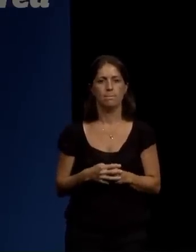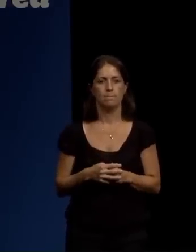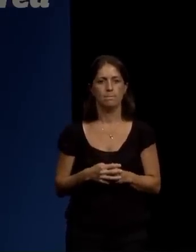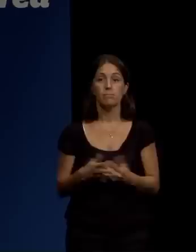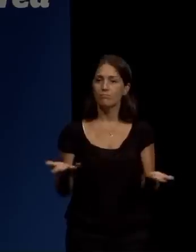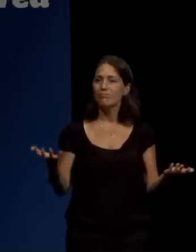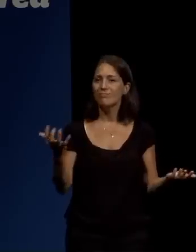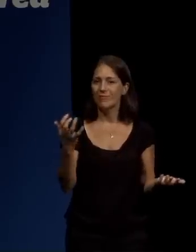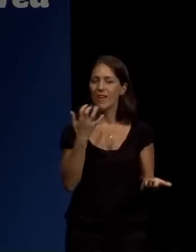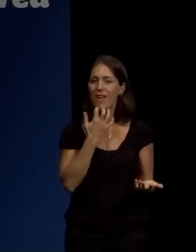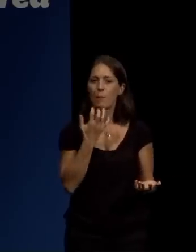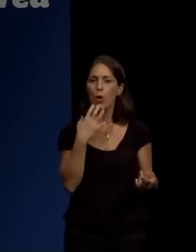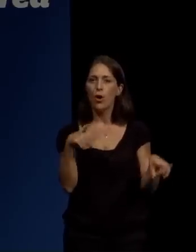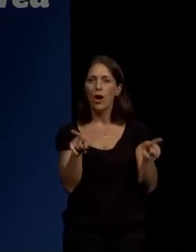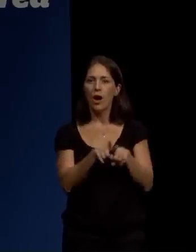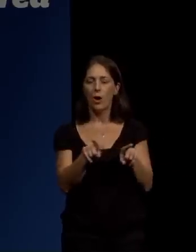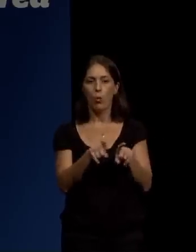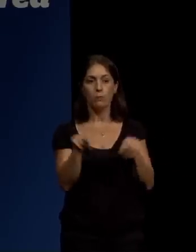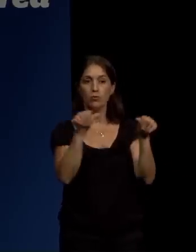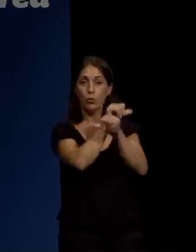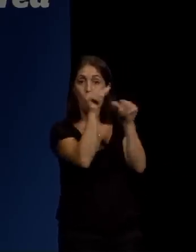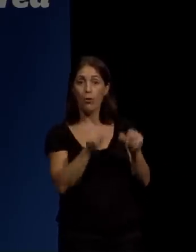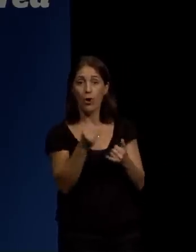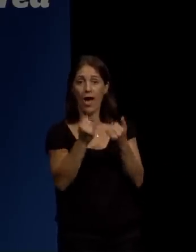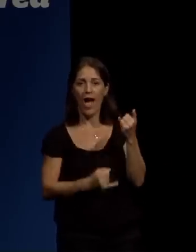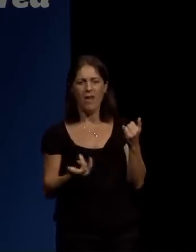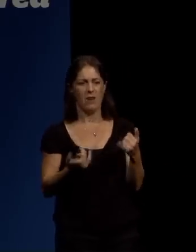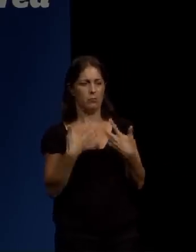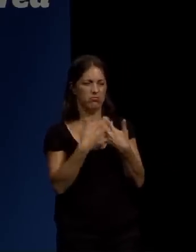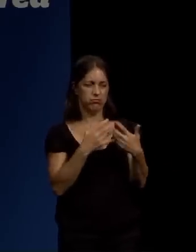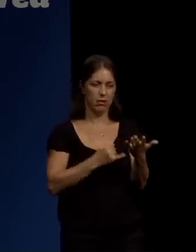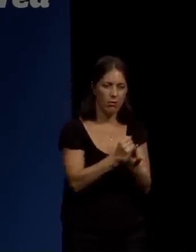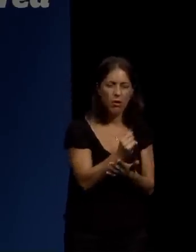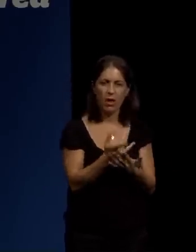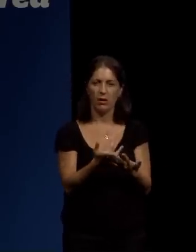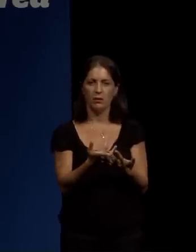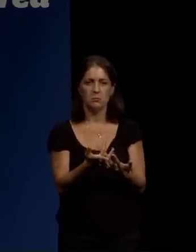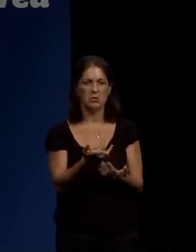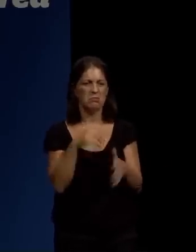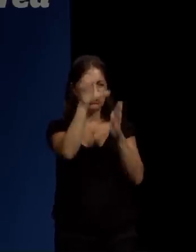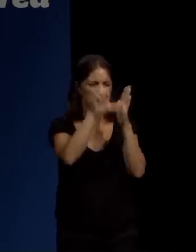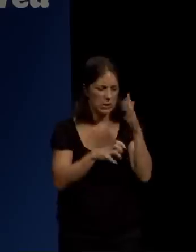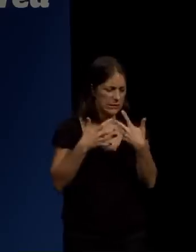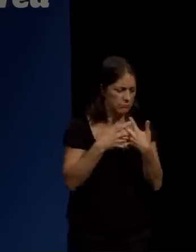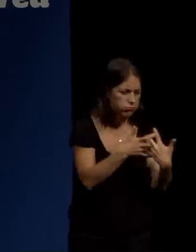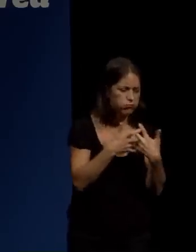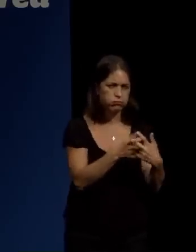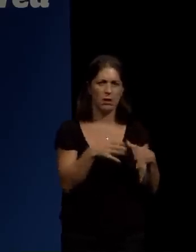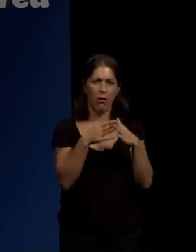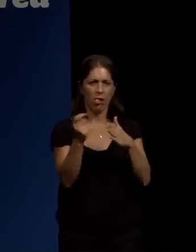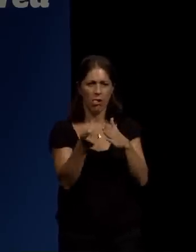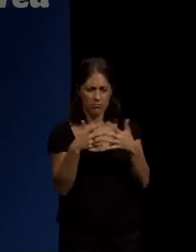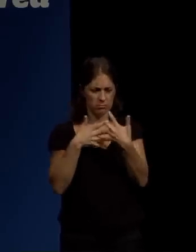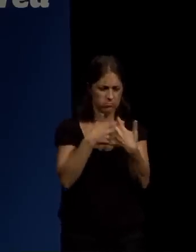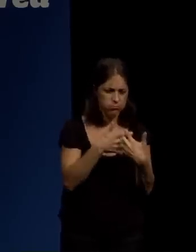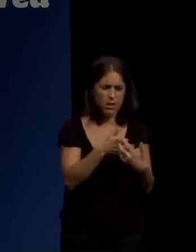É o exemplo vivo dos irmandiños, da loita agraria, da loita estatutaria, da loita do naval, da loita